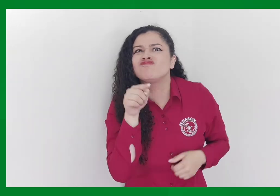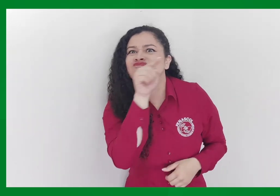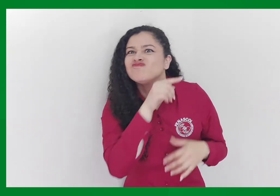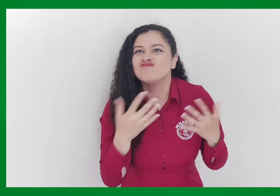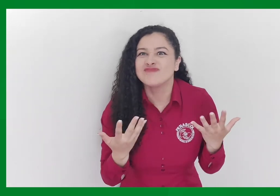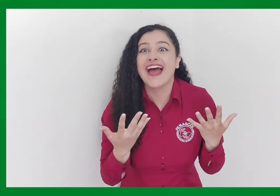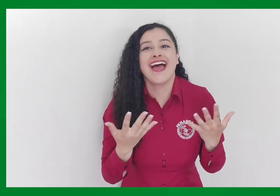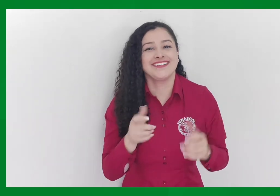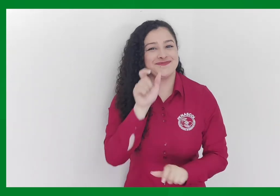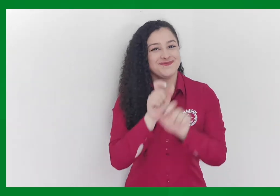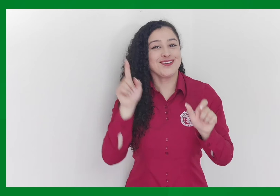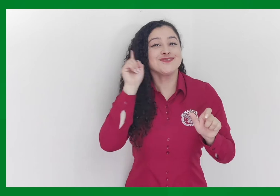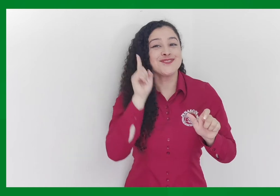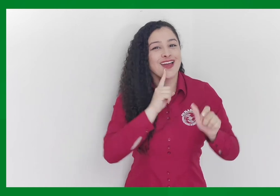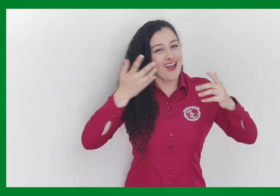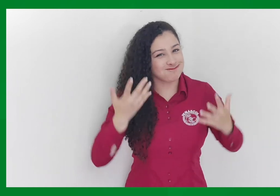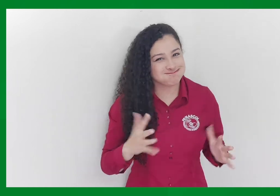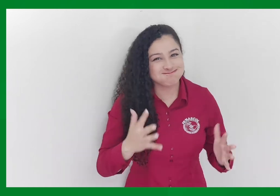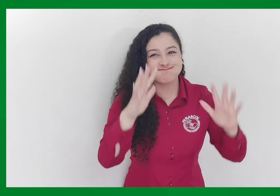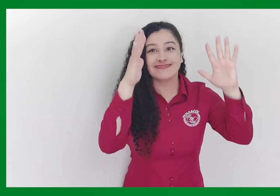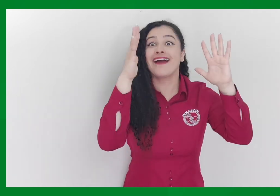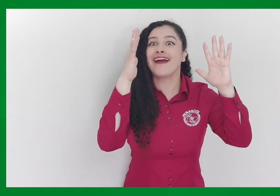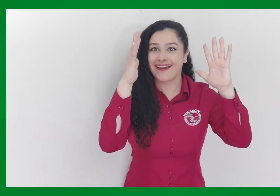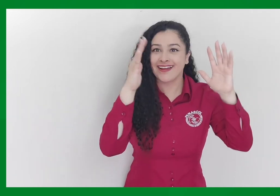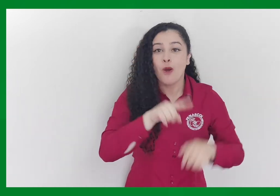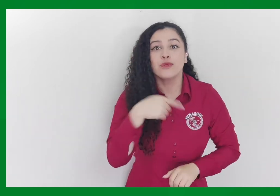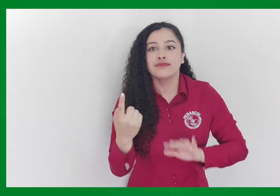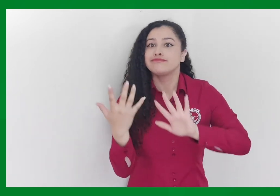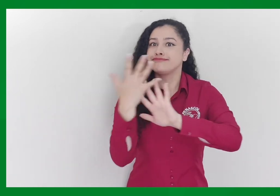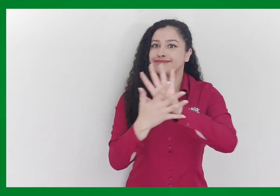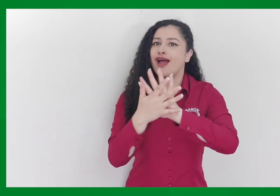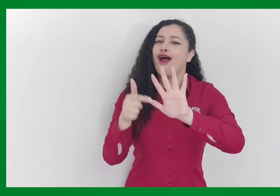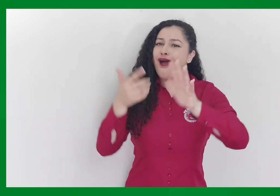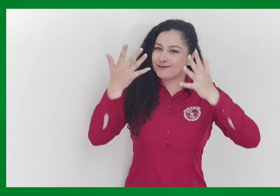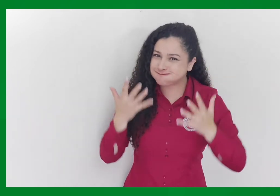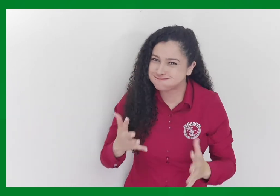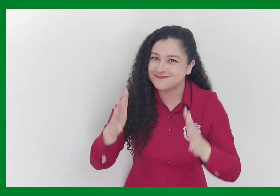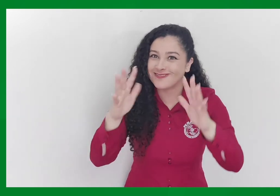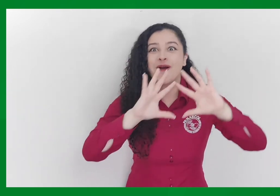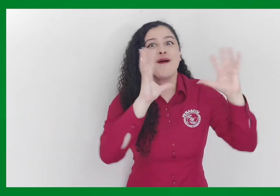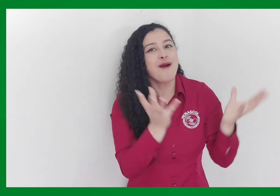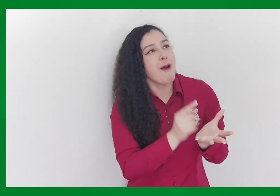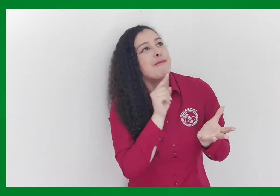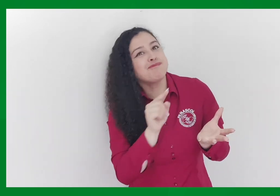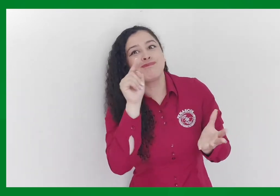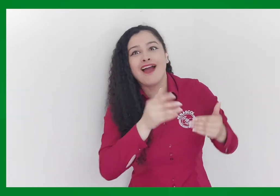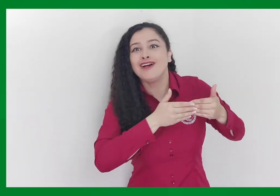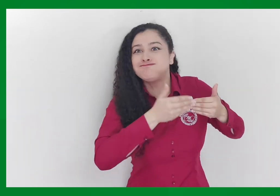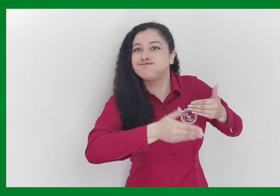septiembre y también el reconocimiento de la lengua de señas en todo el mundo se hacen diferentes actividades por esta